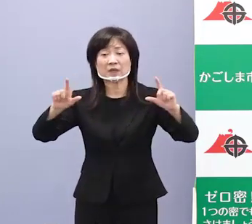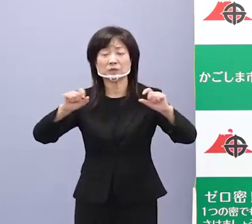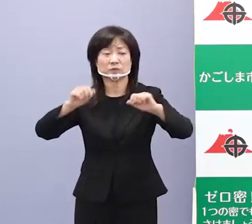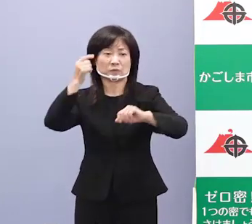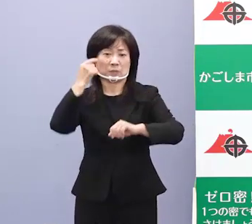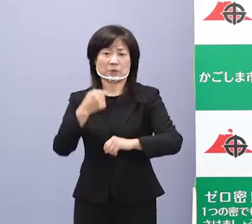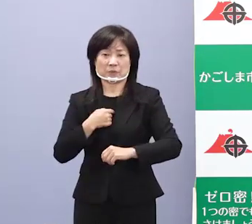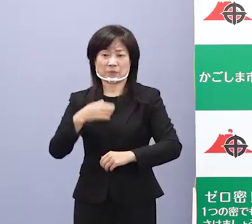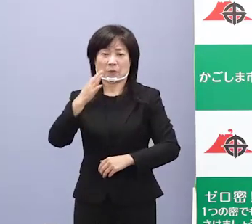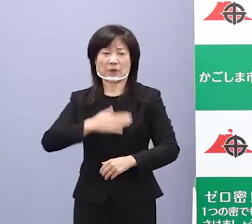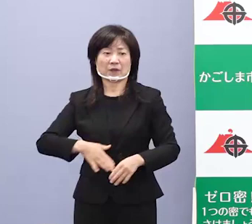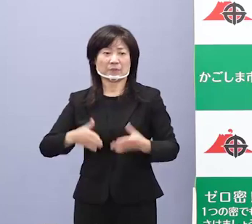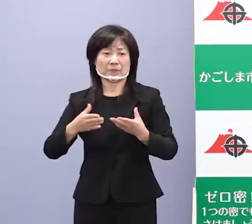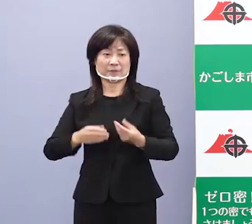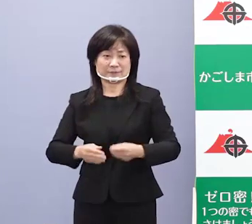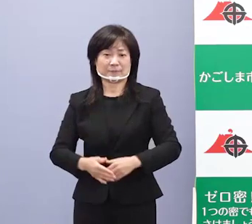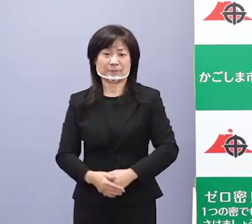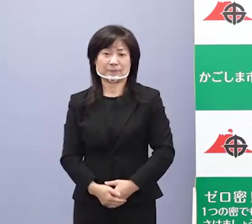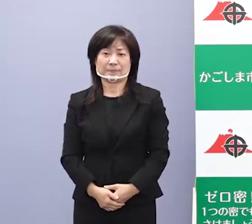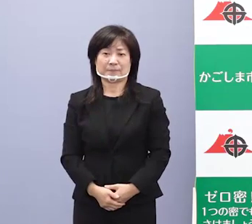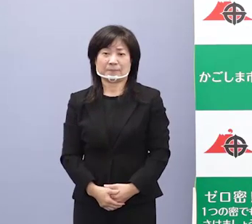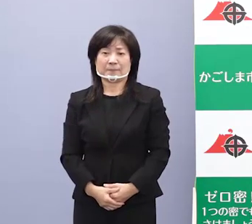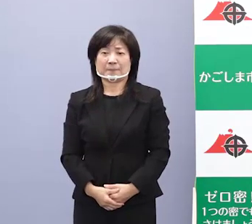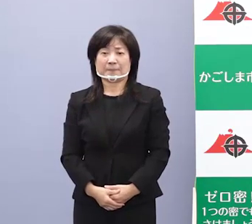。 わかりました。